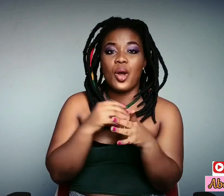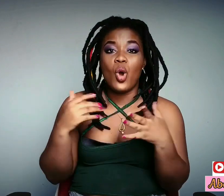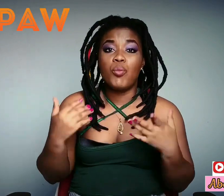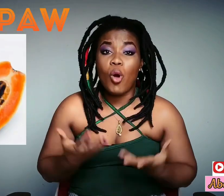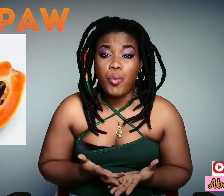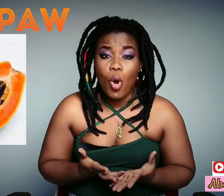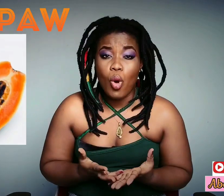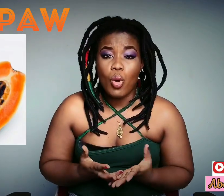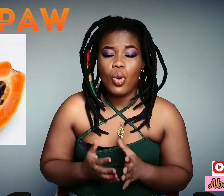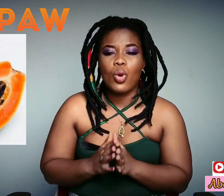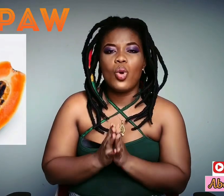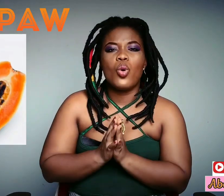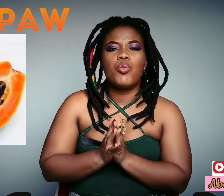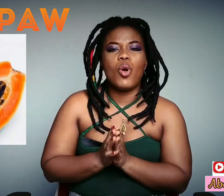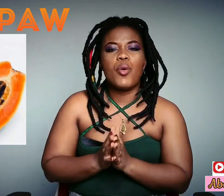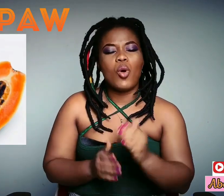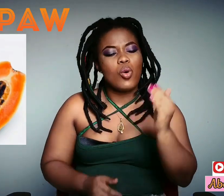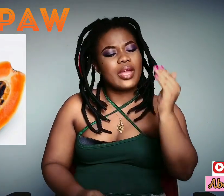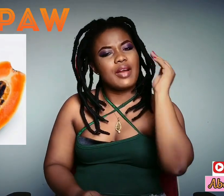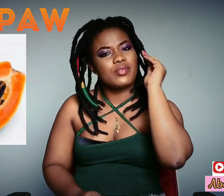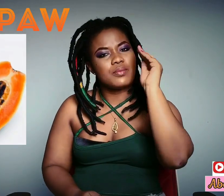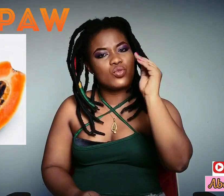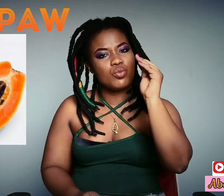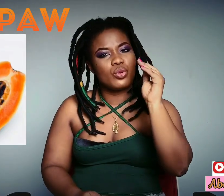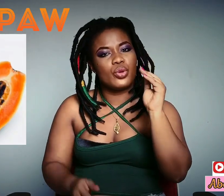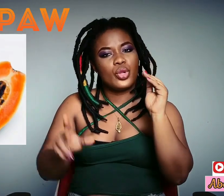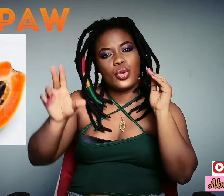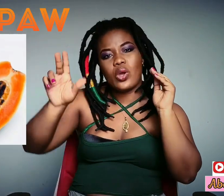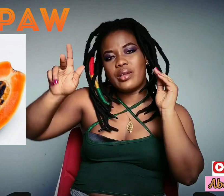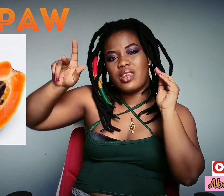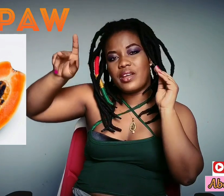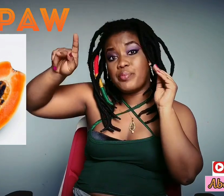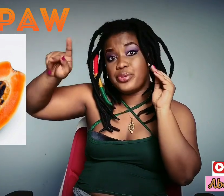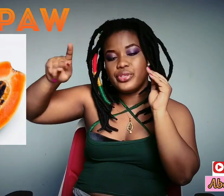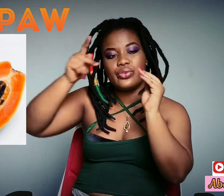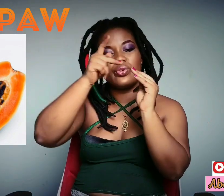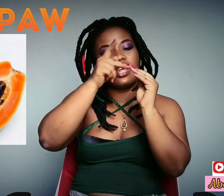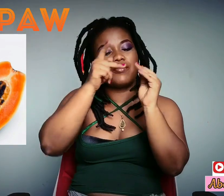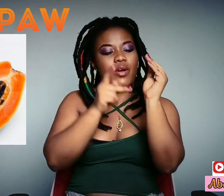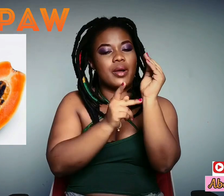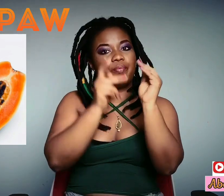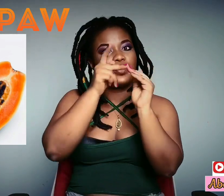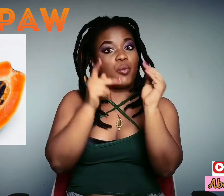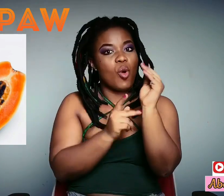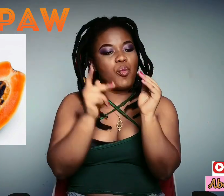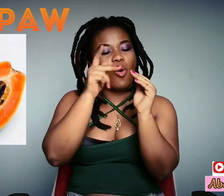Banana. Pawpaw. Pawpaw. Okay, everyone sabin kuno. No I funny P. No they form aba.